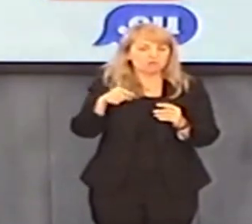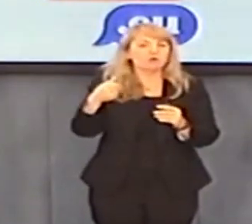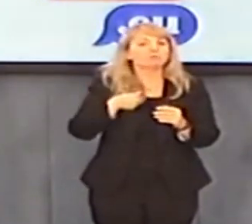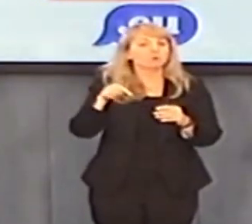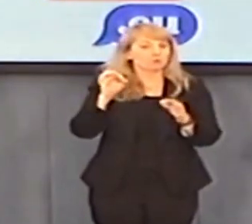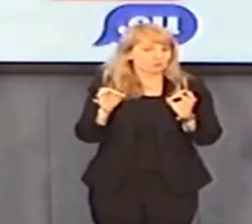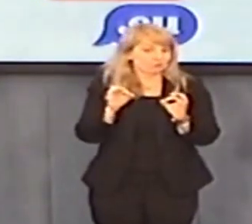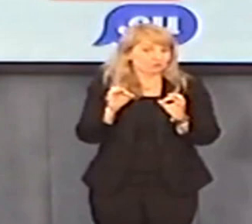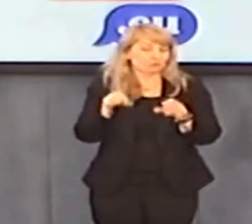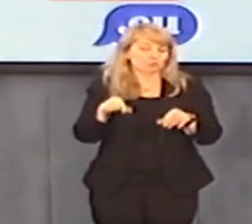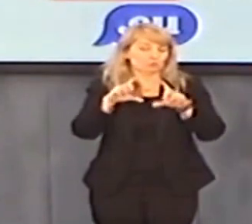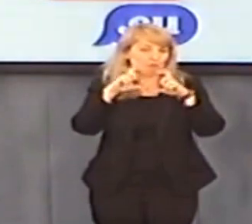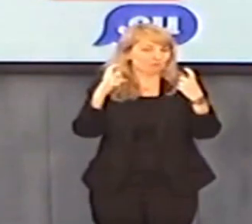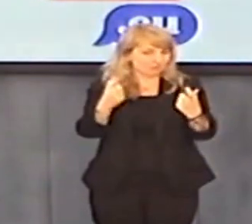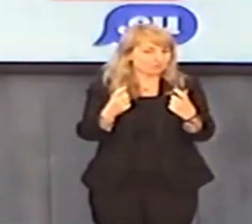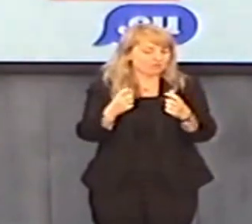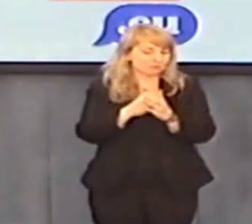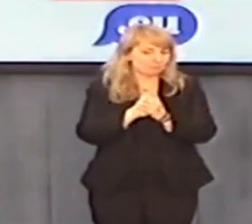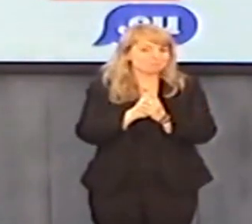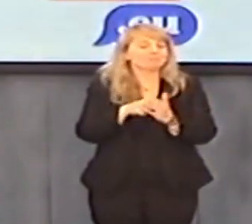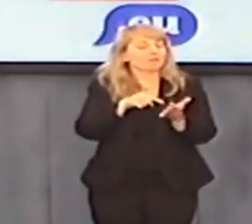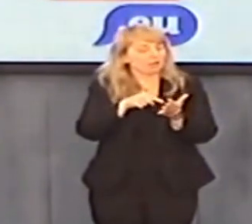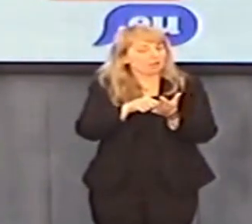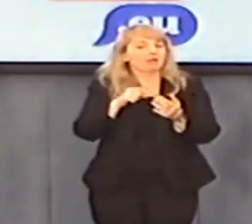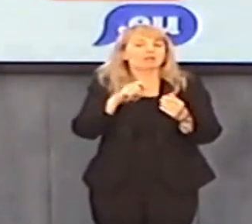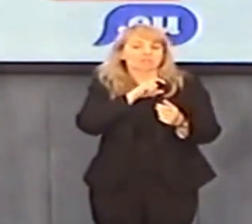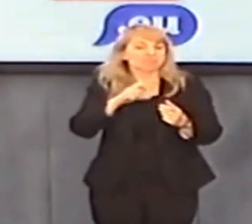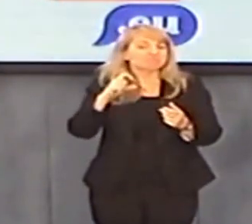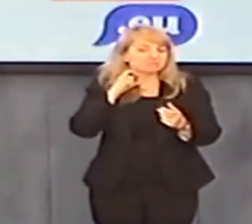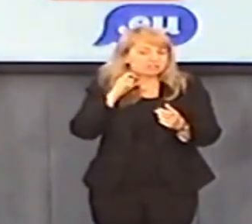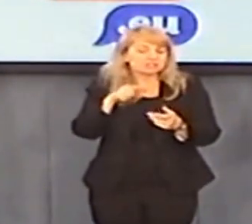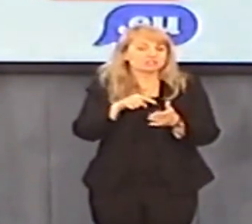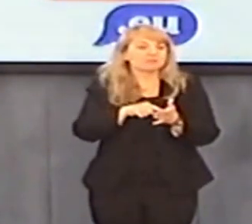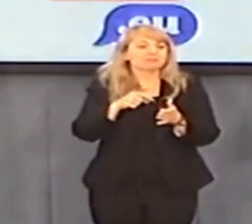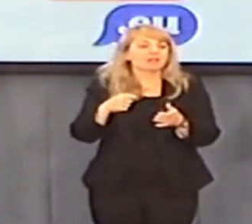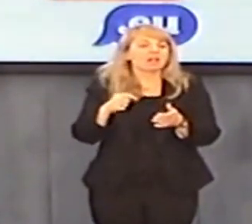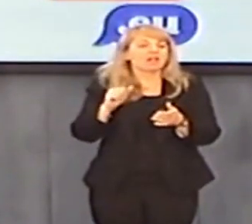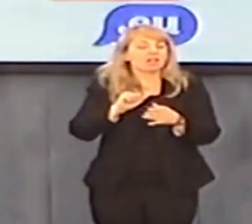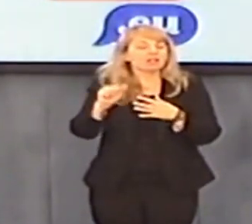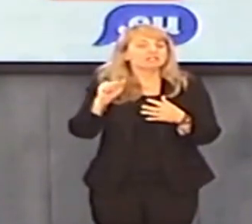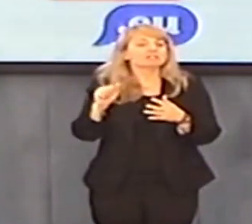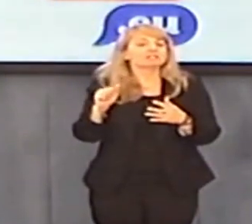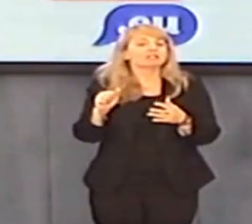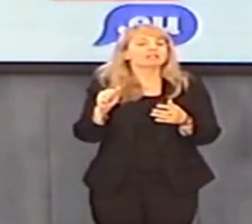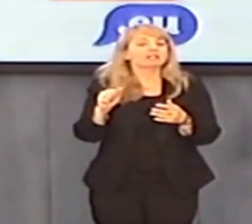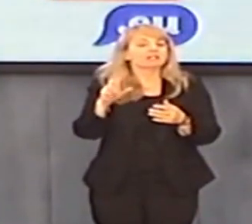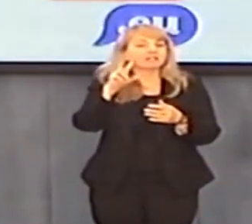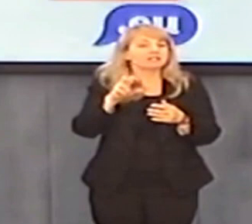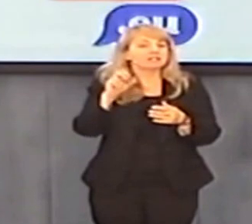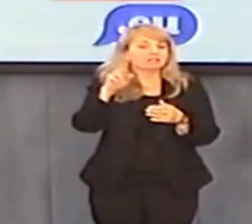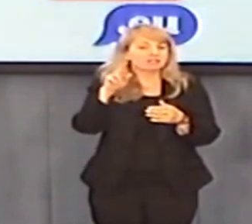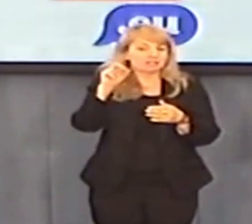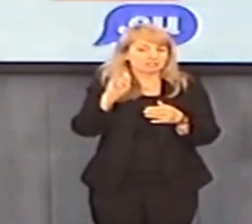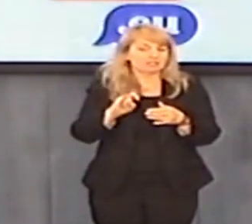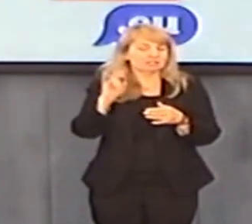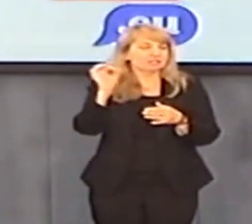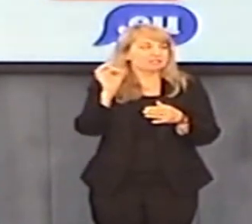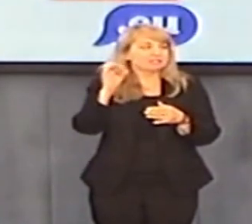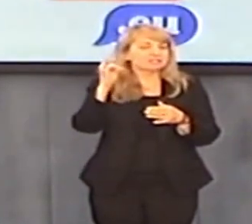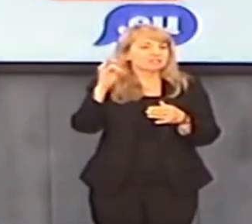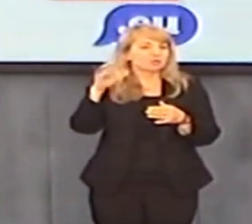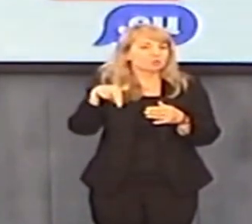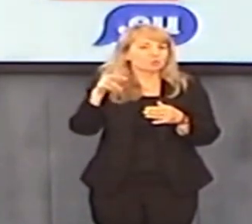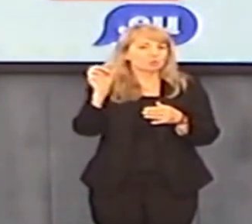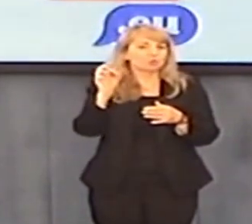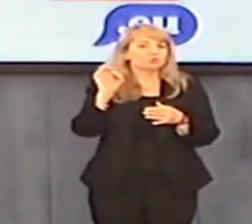sejmowej. Wśród księży diecezjalnych chrystusowcy, tak się potocznie ich nazywa, są określani mianem